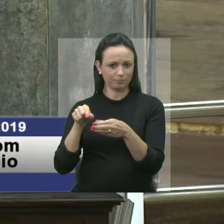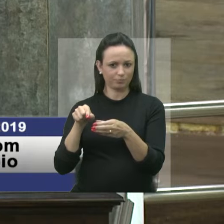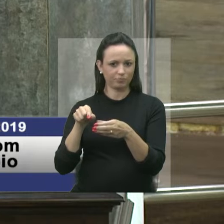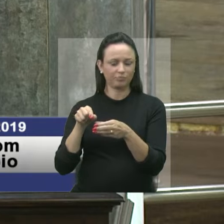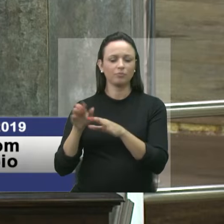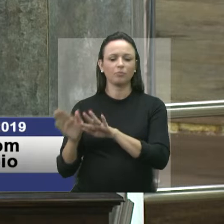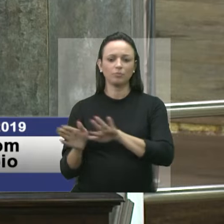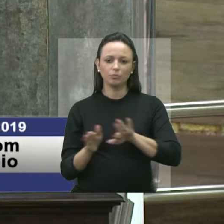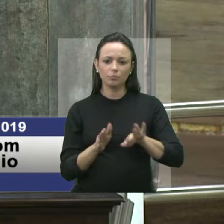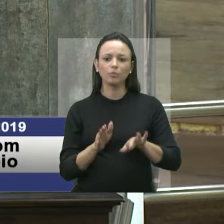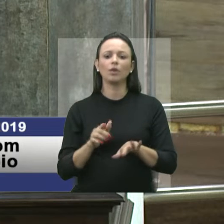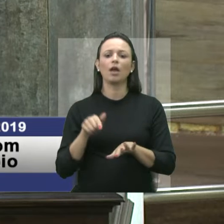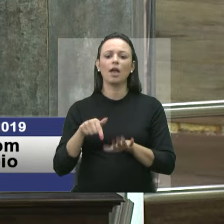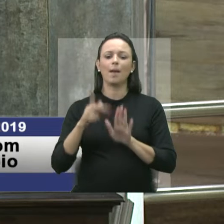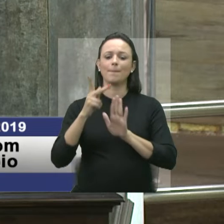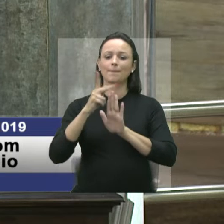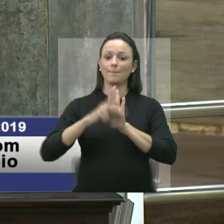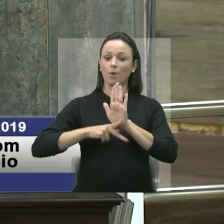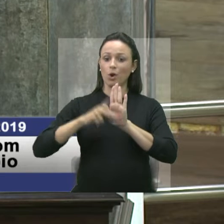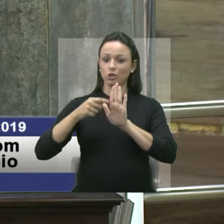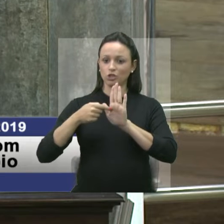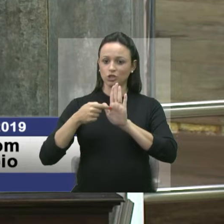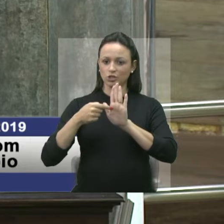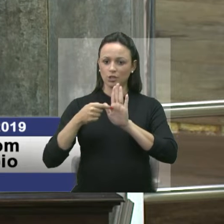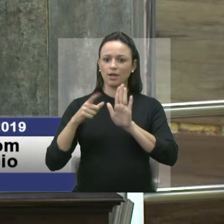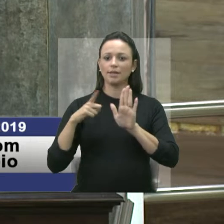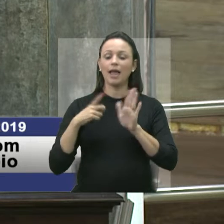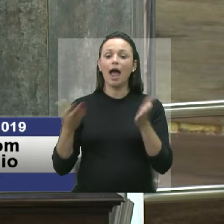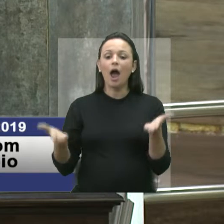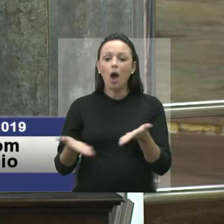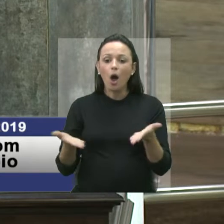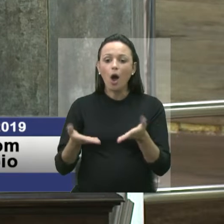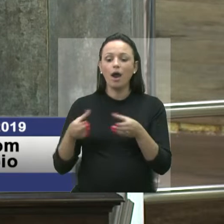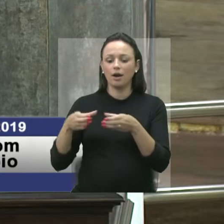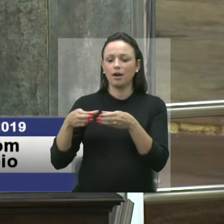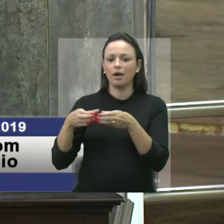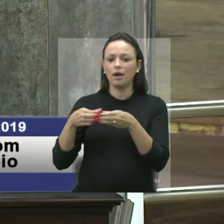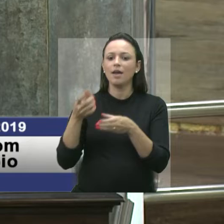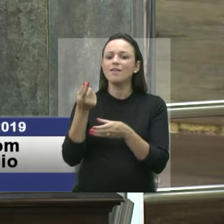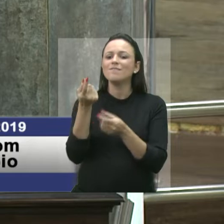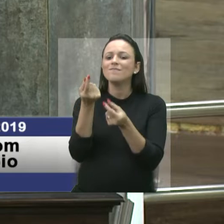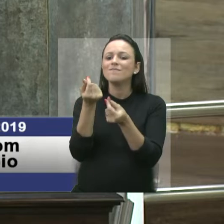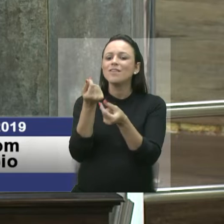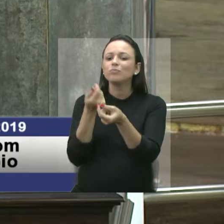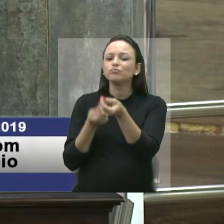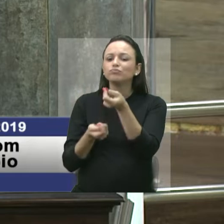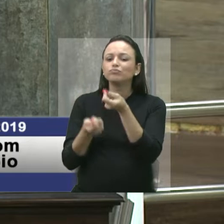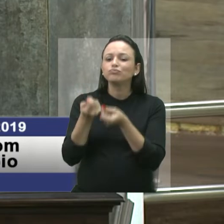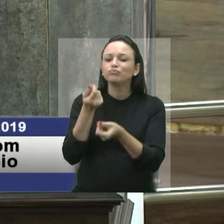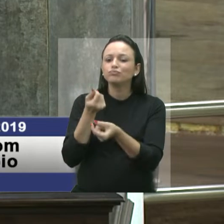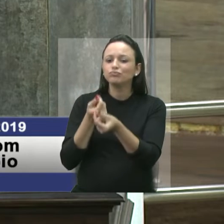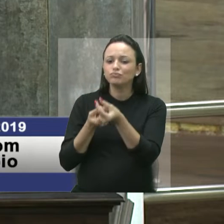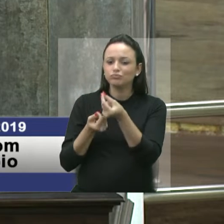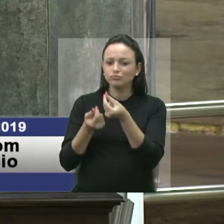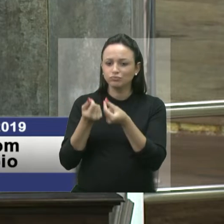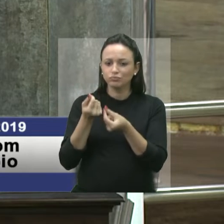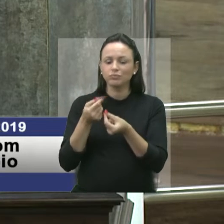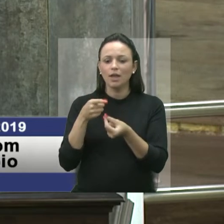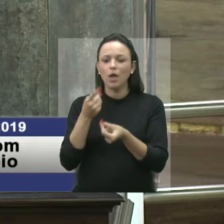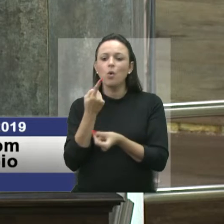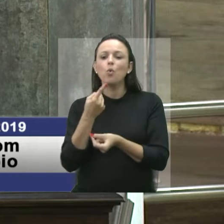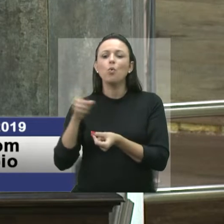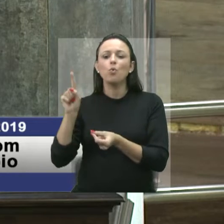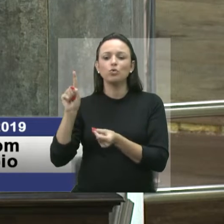o projeto encontra-se agora na Comissão de Finanças, Orçamento e Economia, que seria a última